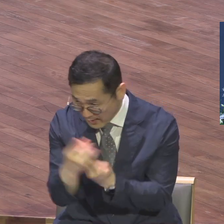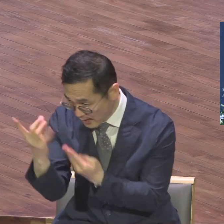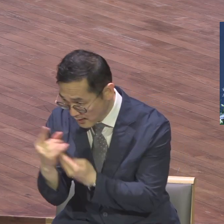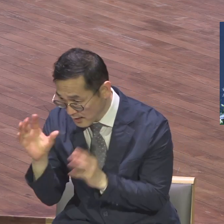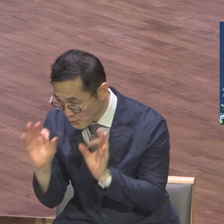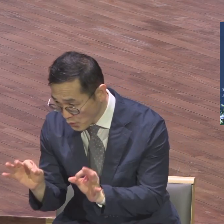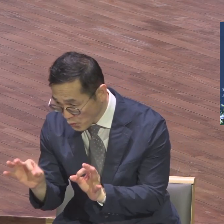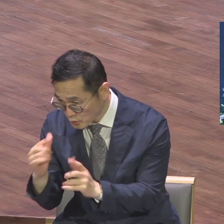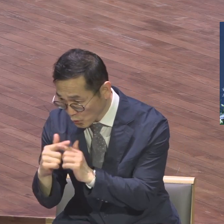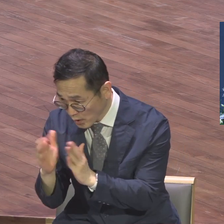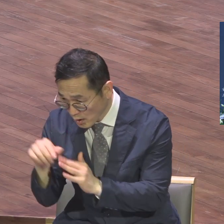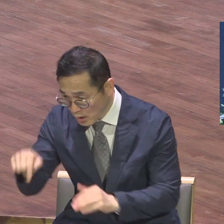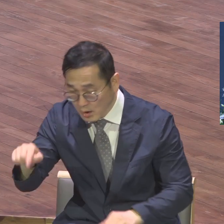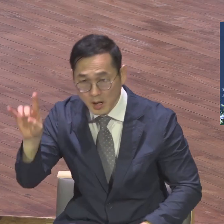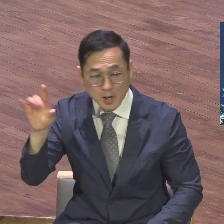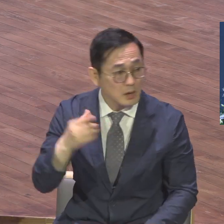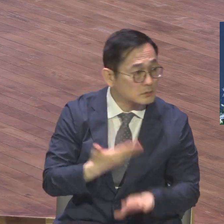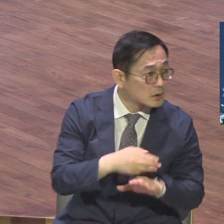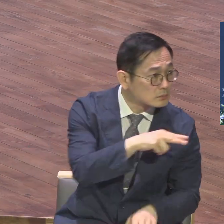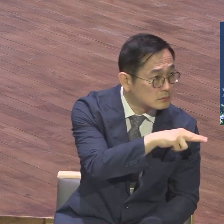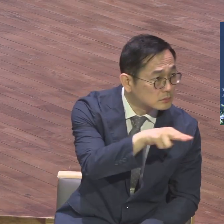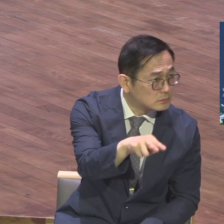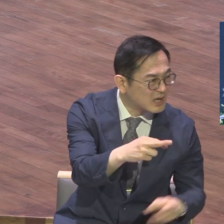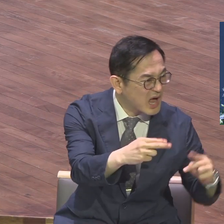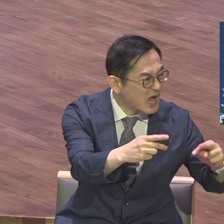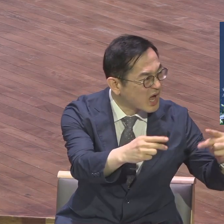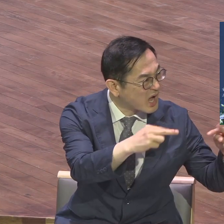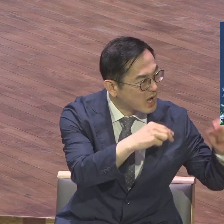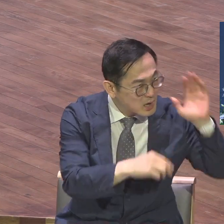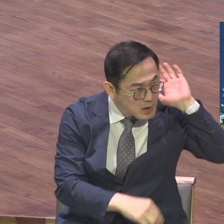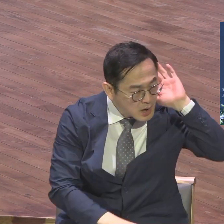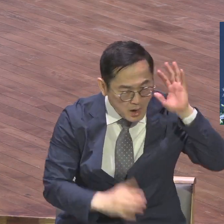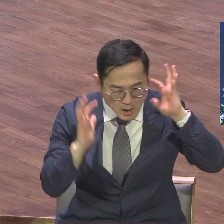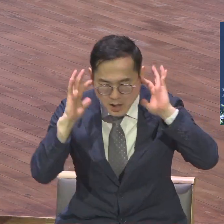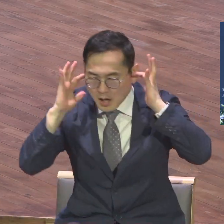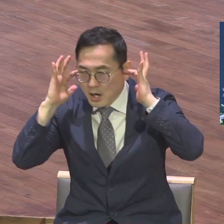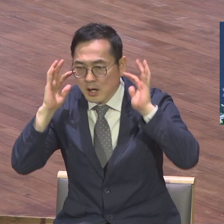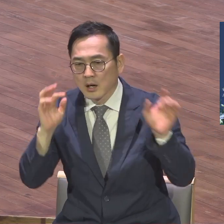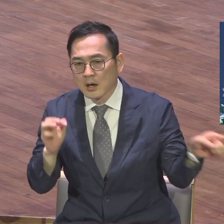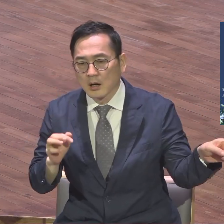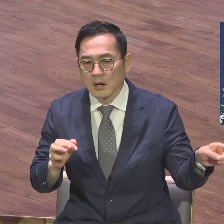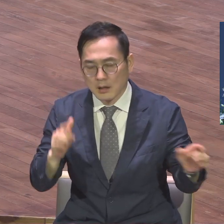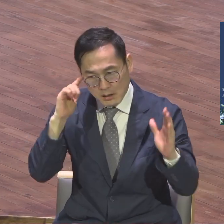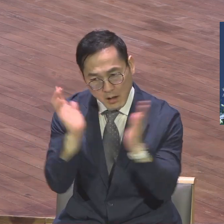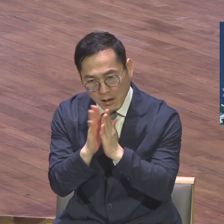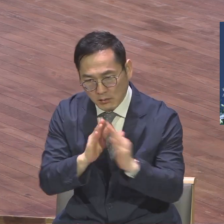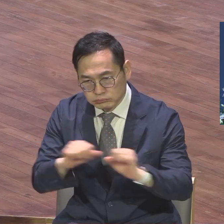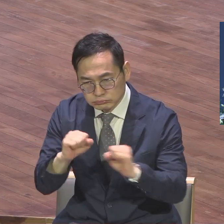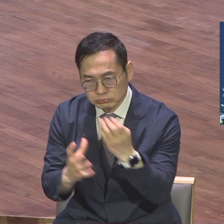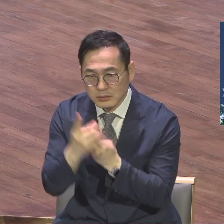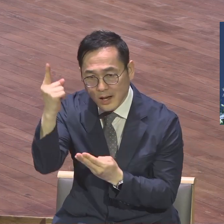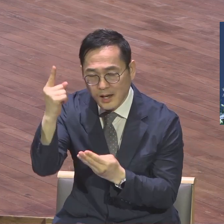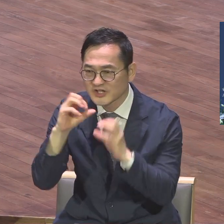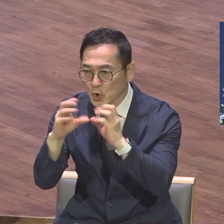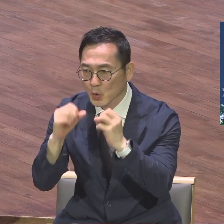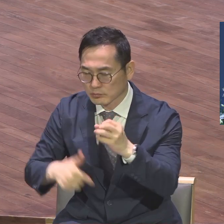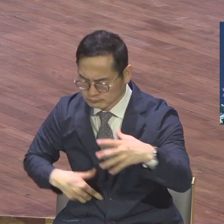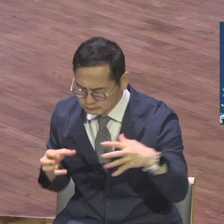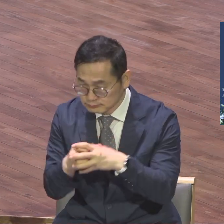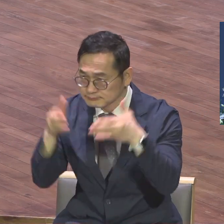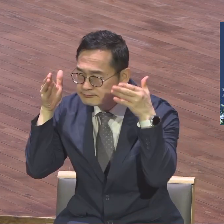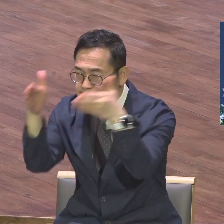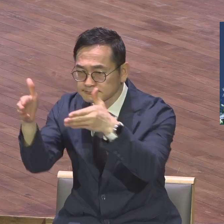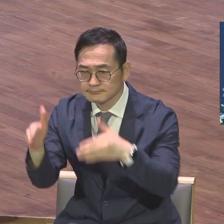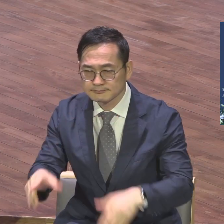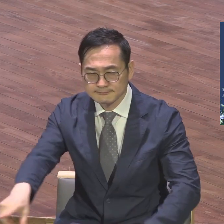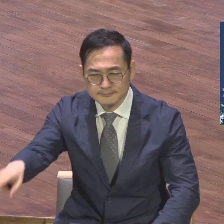나한테 들어본 적이 없습니다. 잡소리 하나 없습니다. 원리스로 일사불란하게 전부 다 오직 성교와 전도, 생명